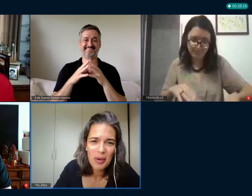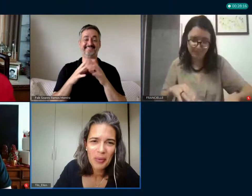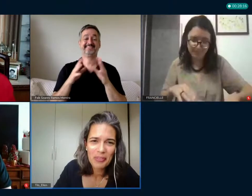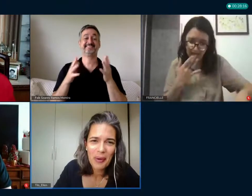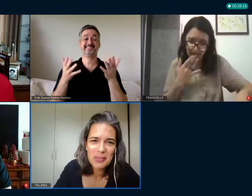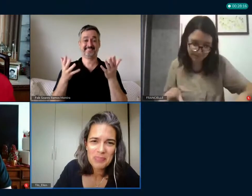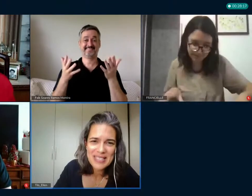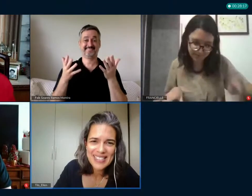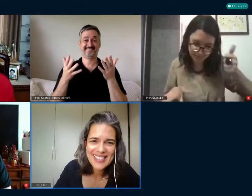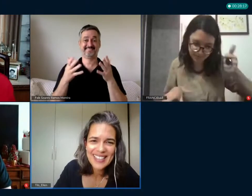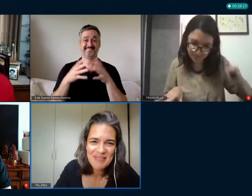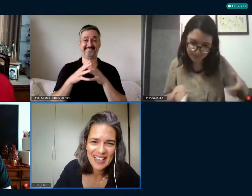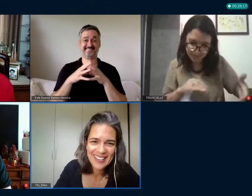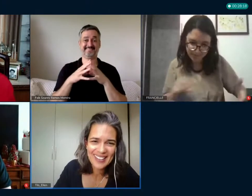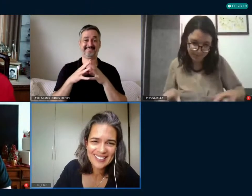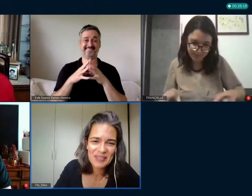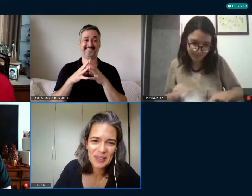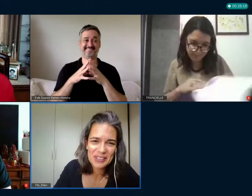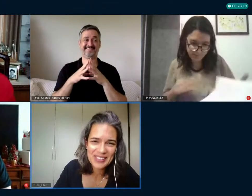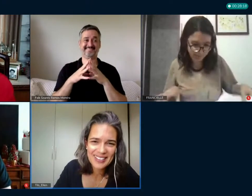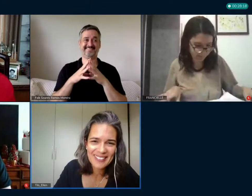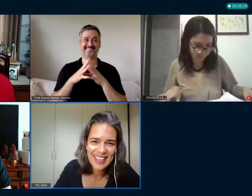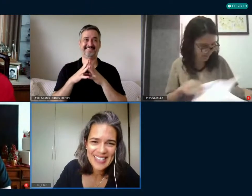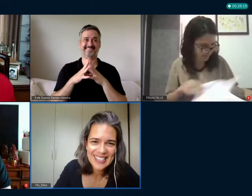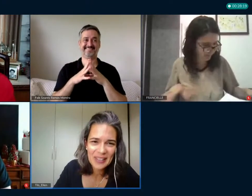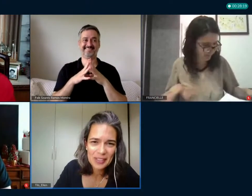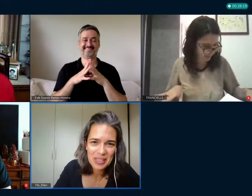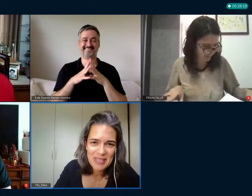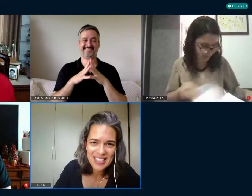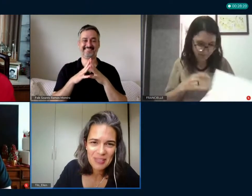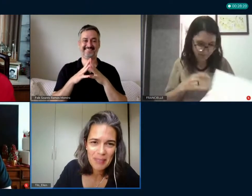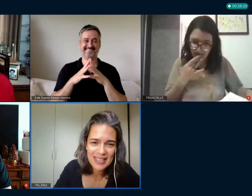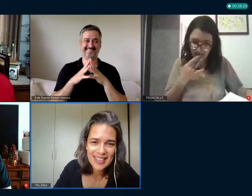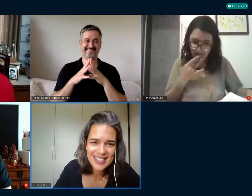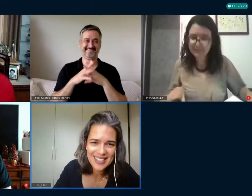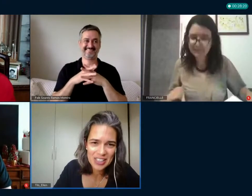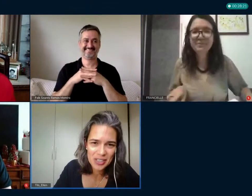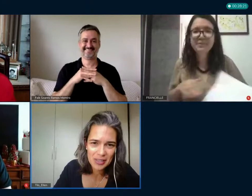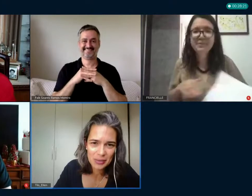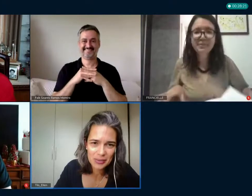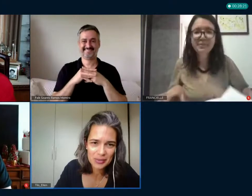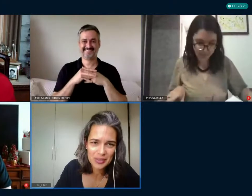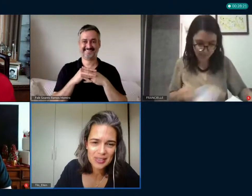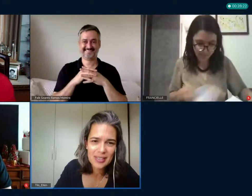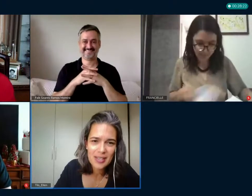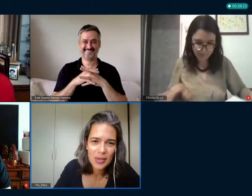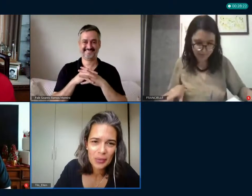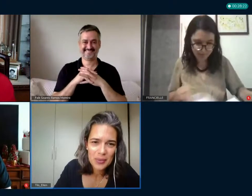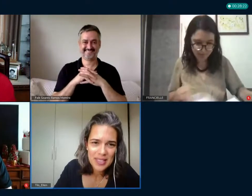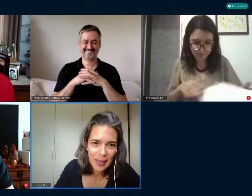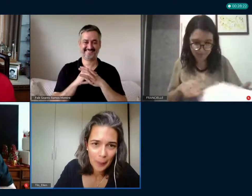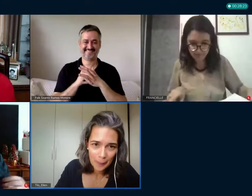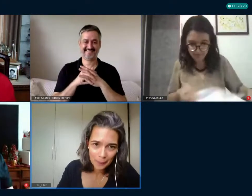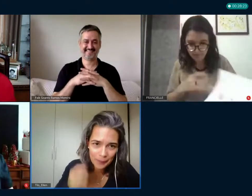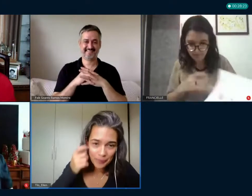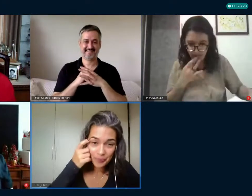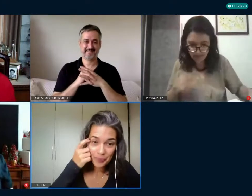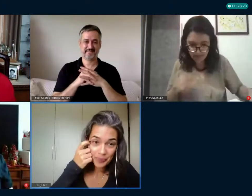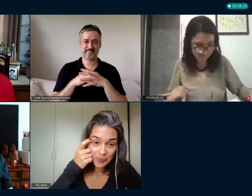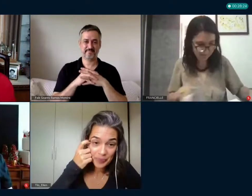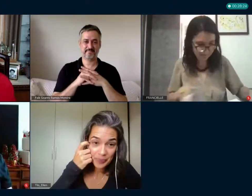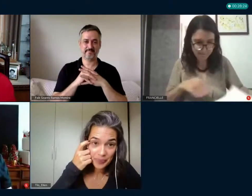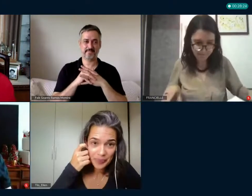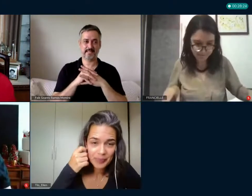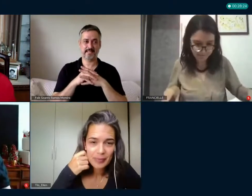Não é o meu foco de pesquisa, né? Minha área terminológica não é essa, então achei bastante bem interessante o sinal.